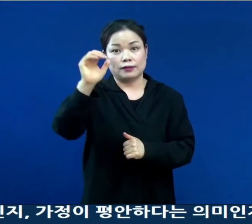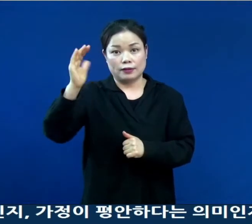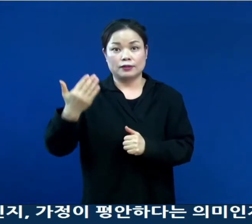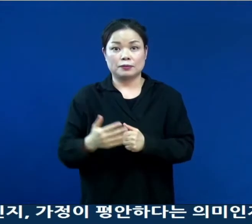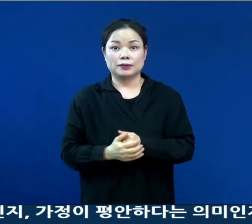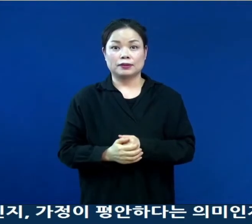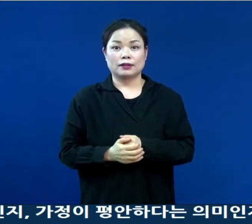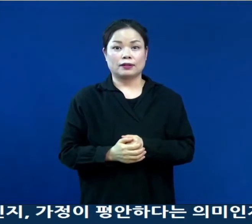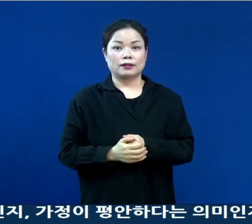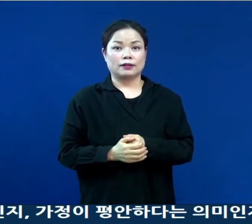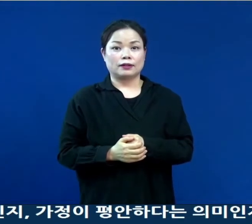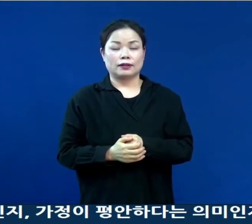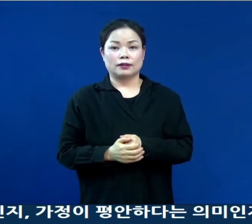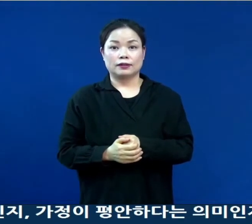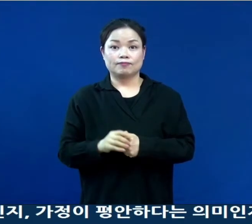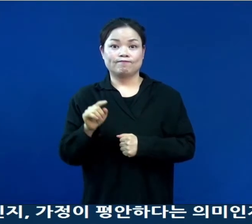합니다.